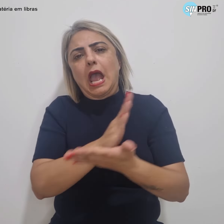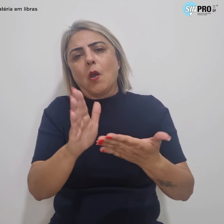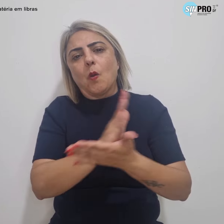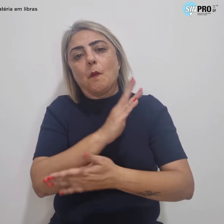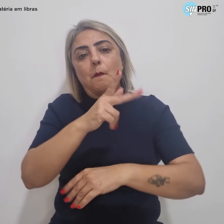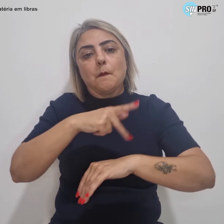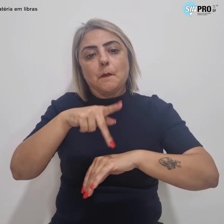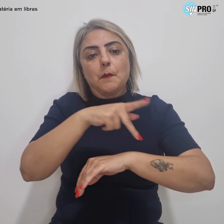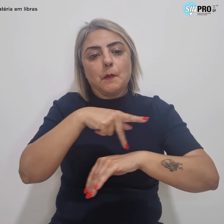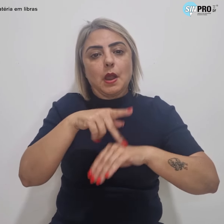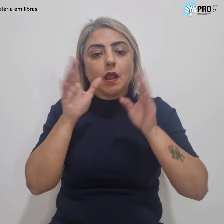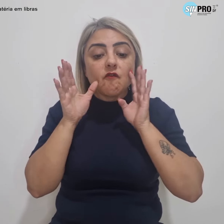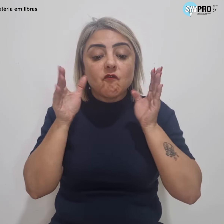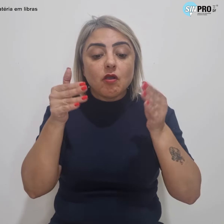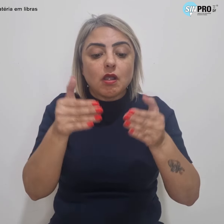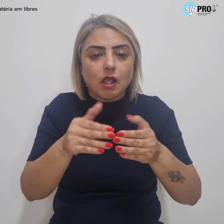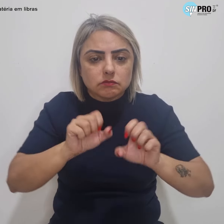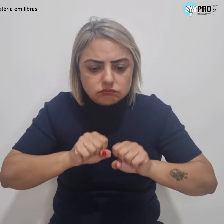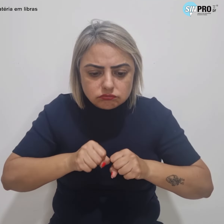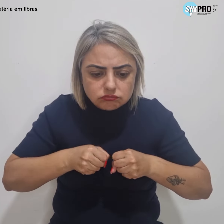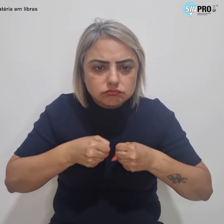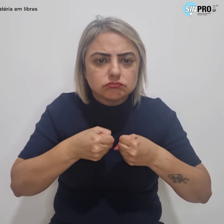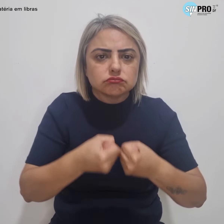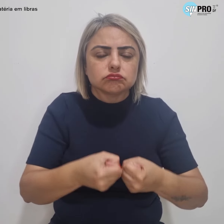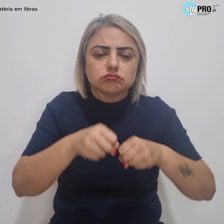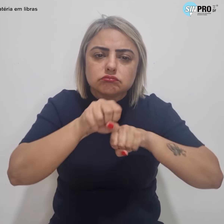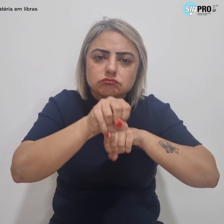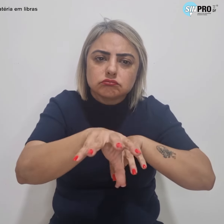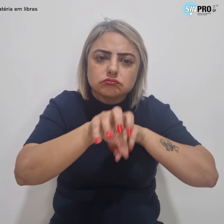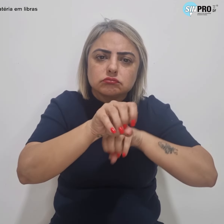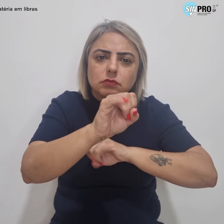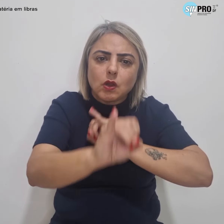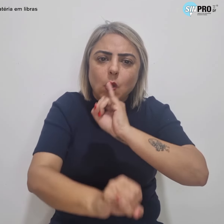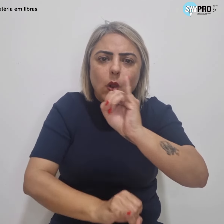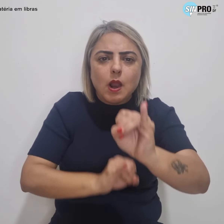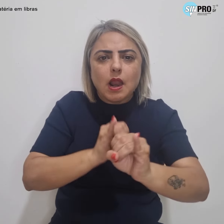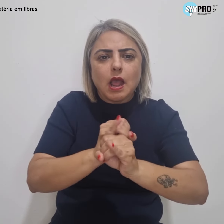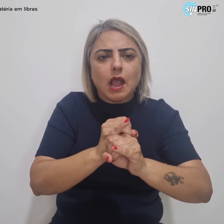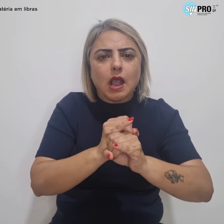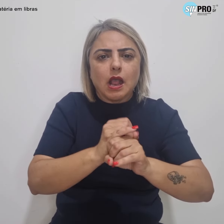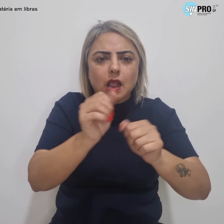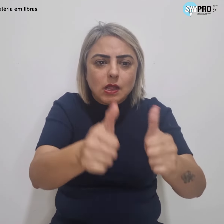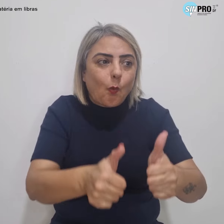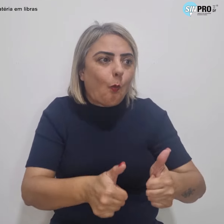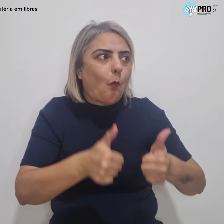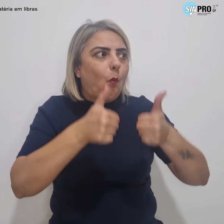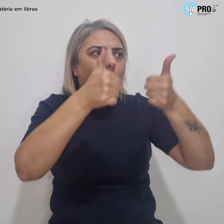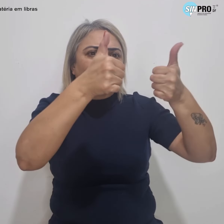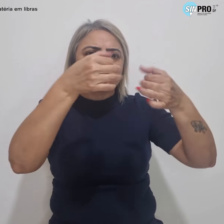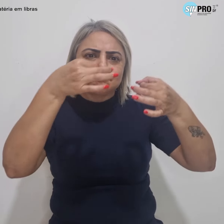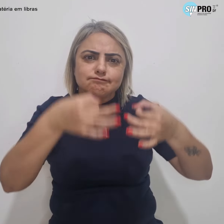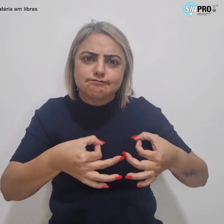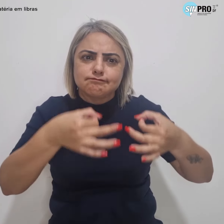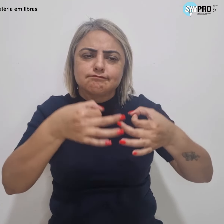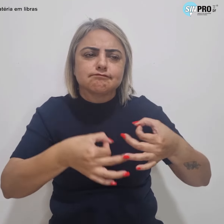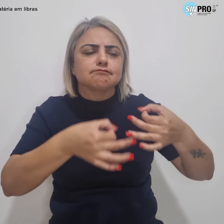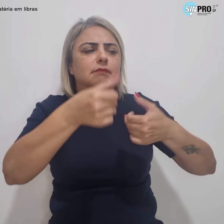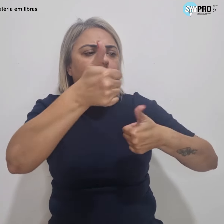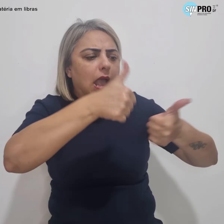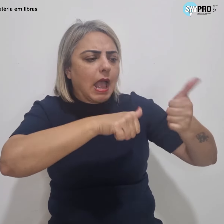centraram esforços em um ensino online de maior qualidade, com avaliação externa